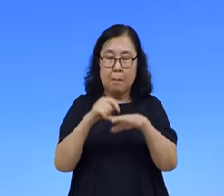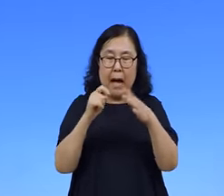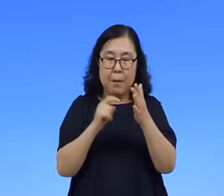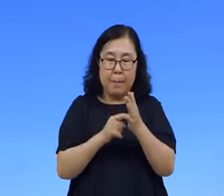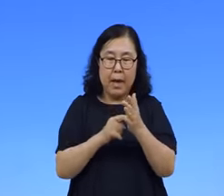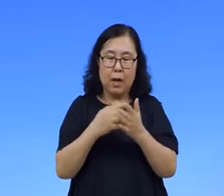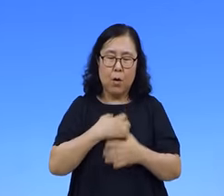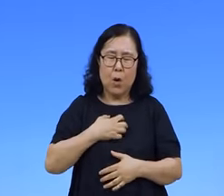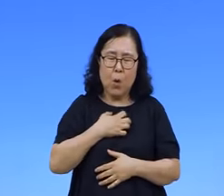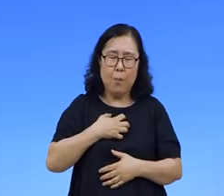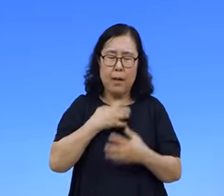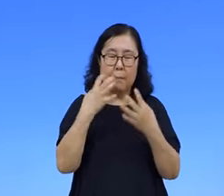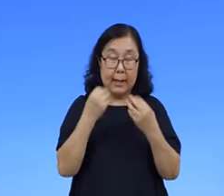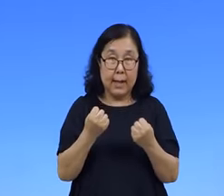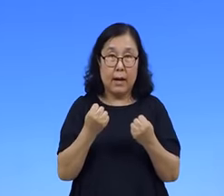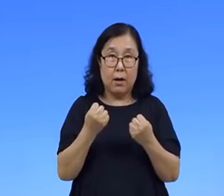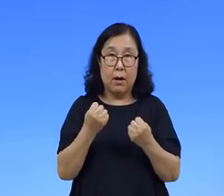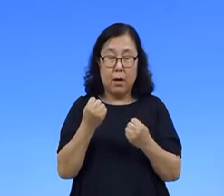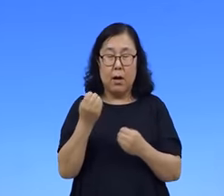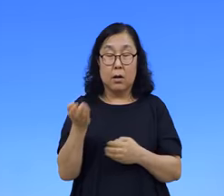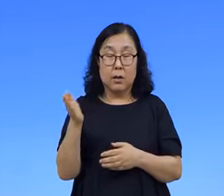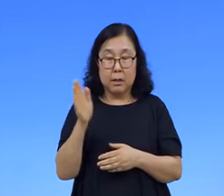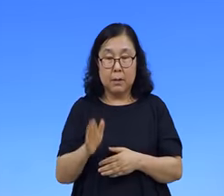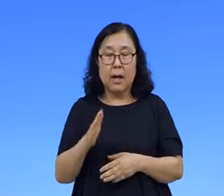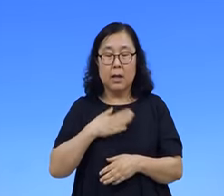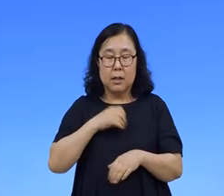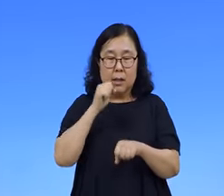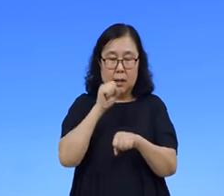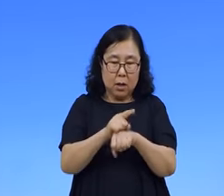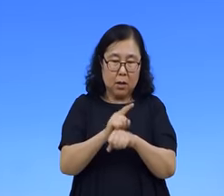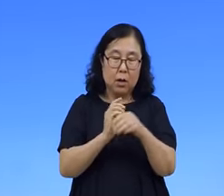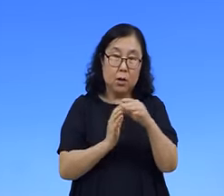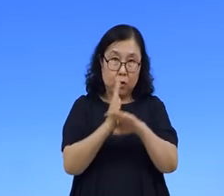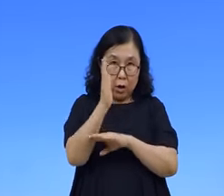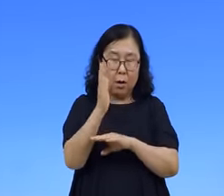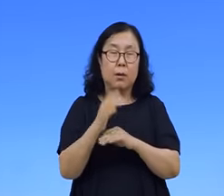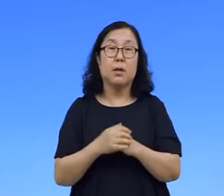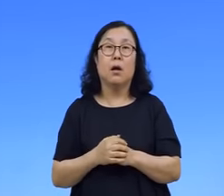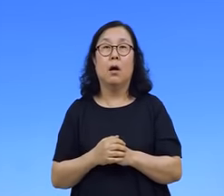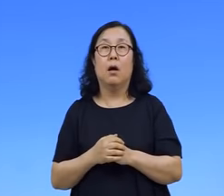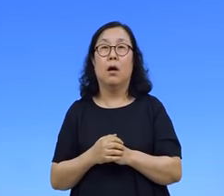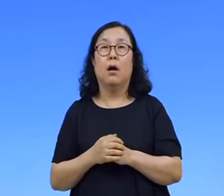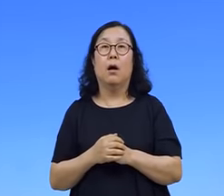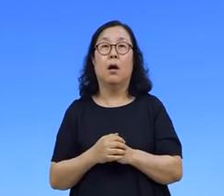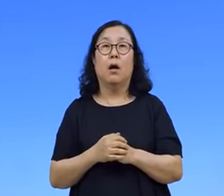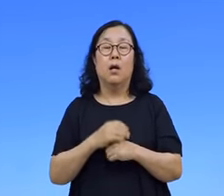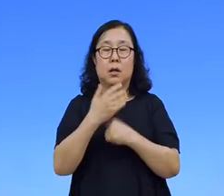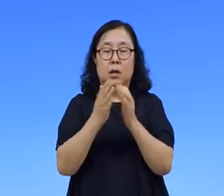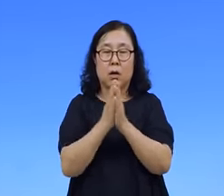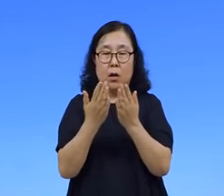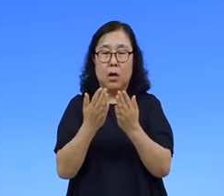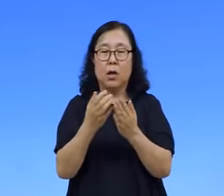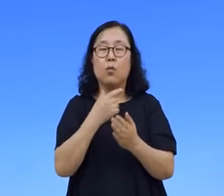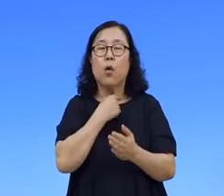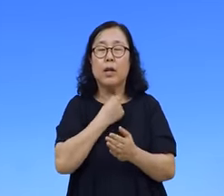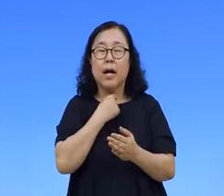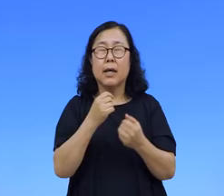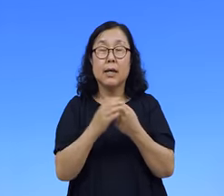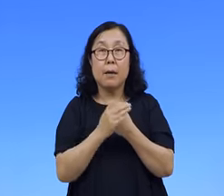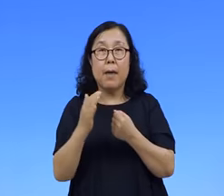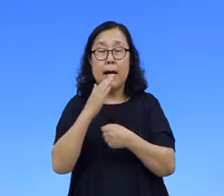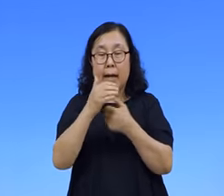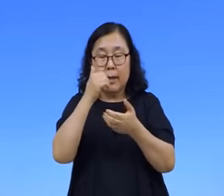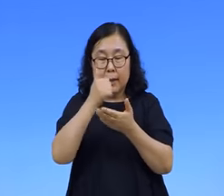괴로워하는 분들이 계시다면요, 그런 어떤 기질과 성격을 뛰어넘어서 우리는 성경이 요구하기